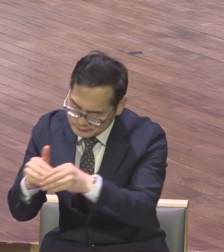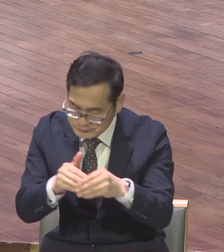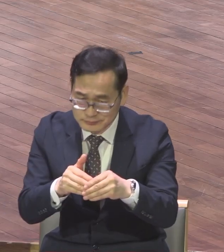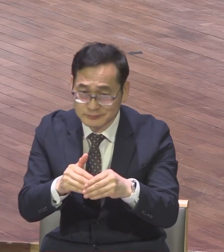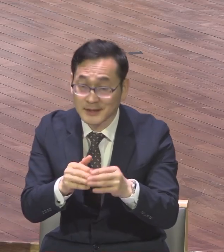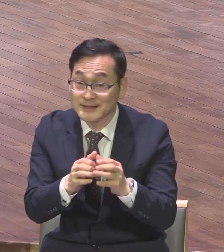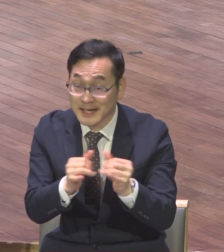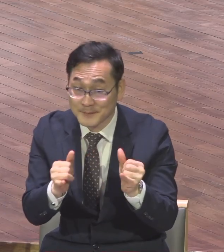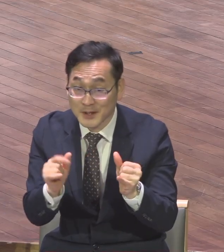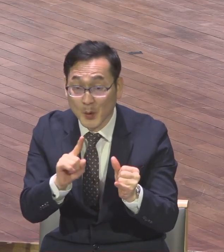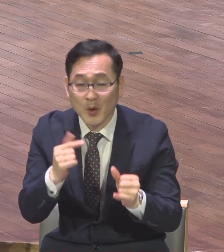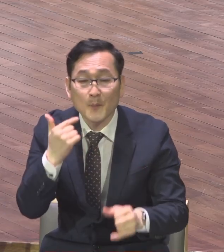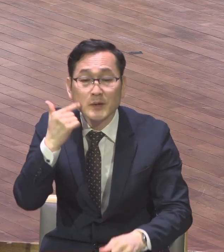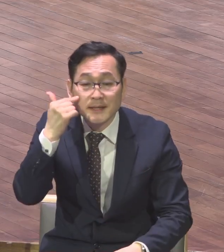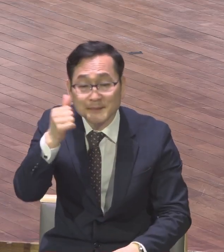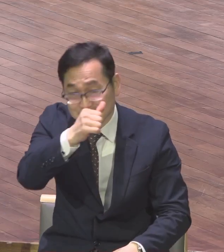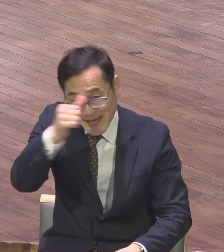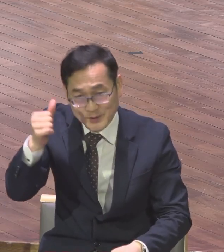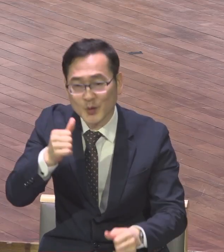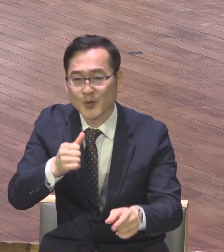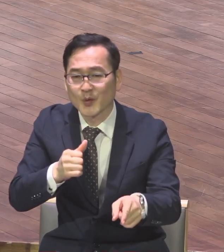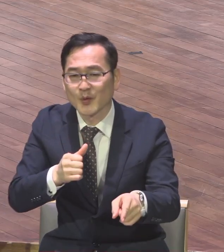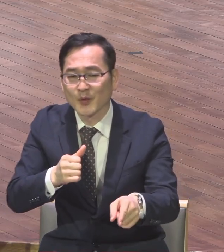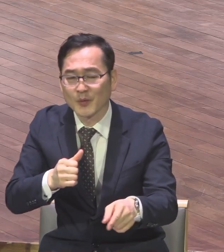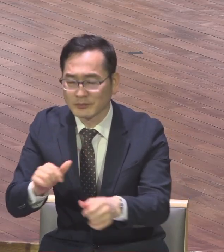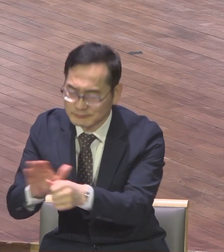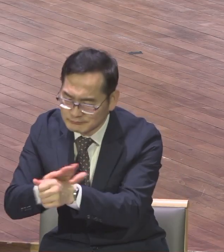설명하면요, 교육자와 장로를 의미합니다.